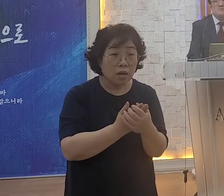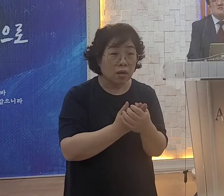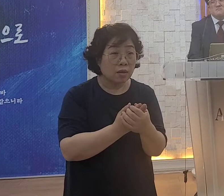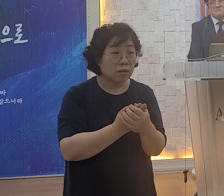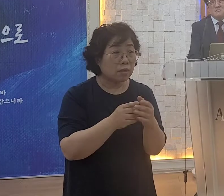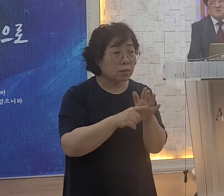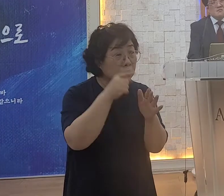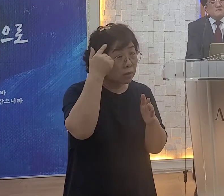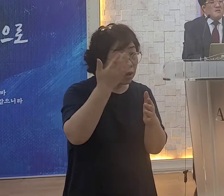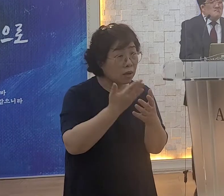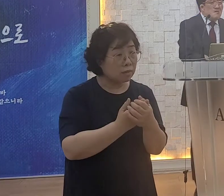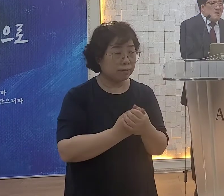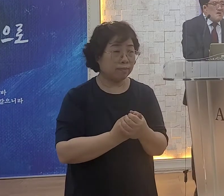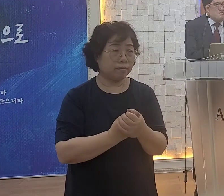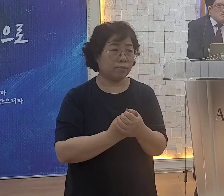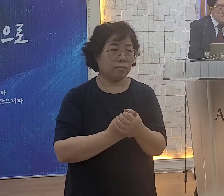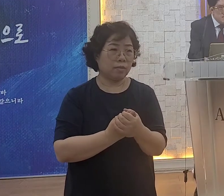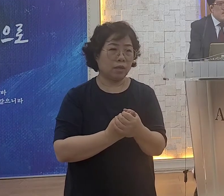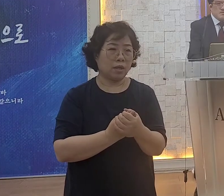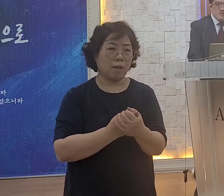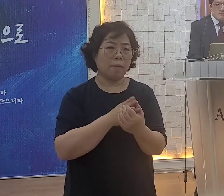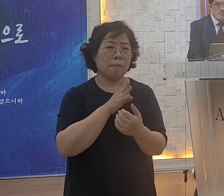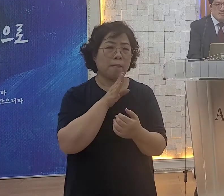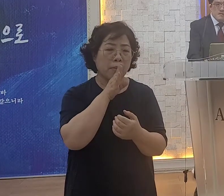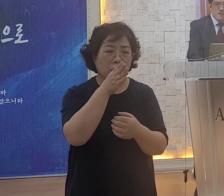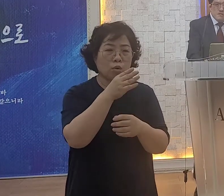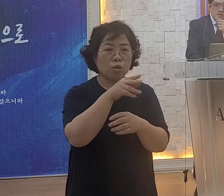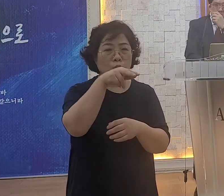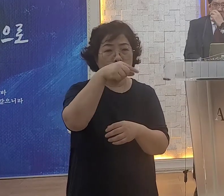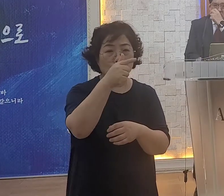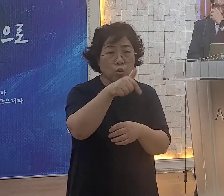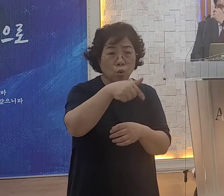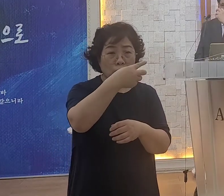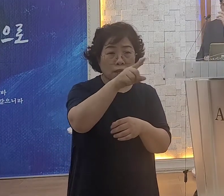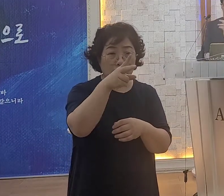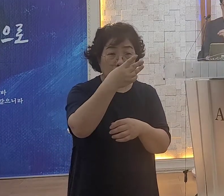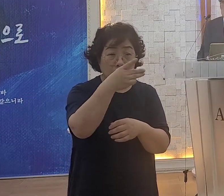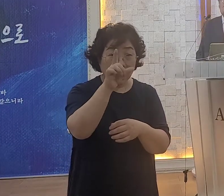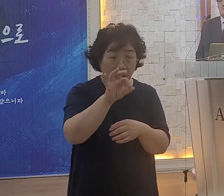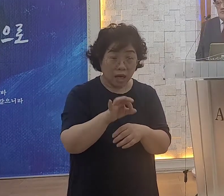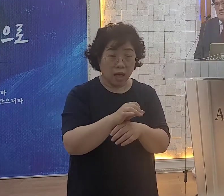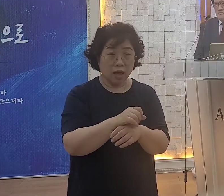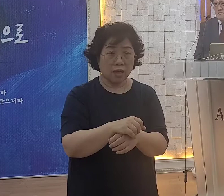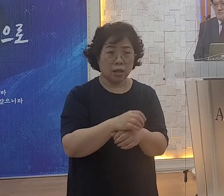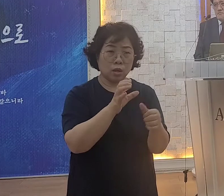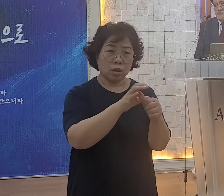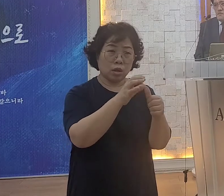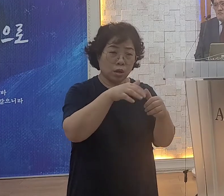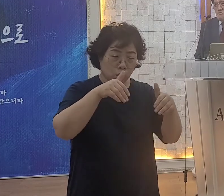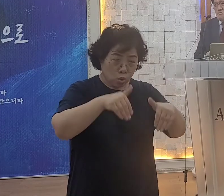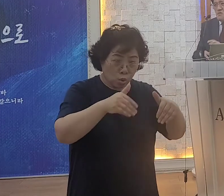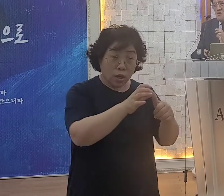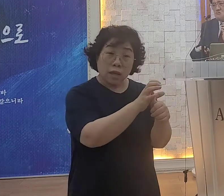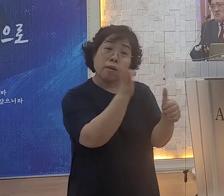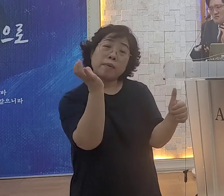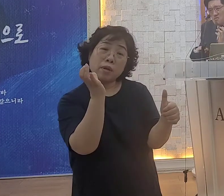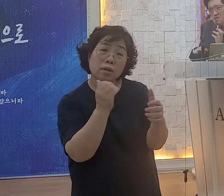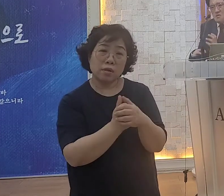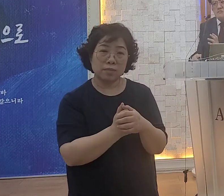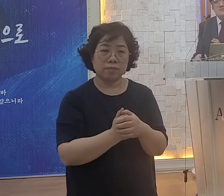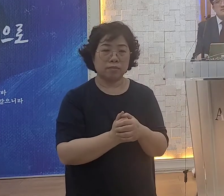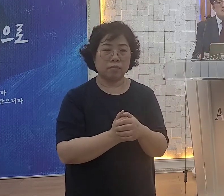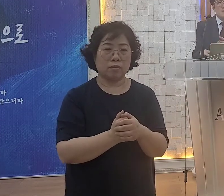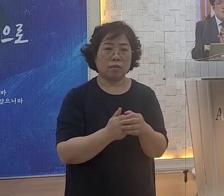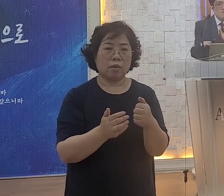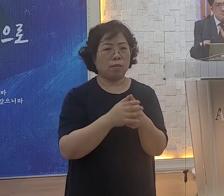이게 속량이에요. 여러분 우리가 예수를 믿는다 하잖아요. 이게 참 어려운 거예요. 도대체 예수를